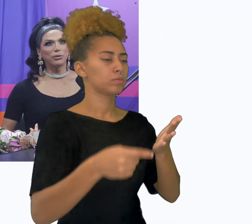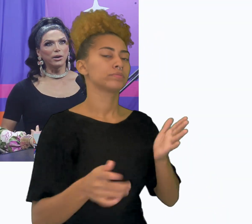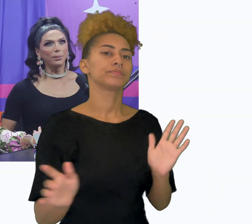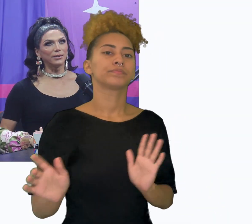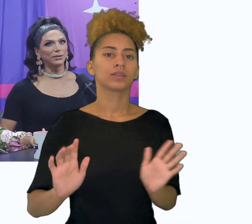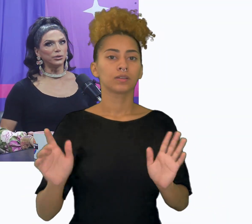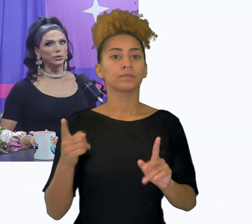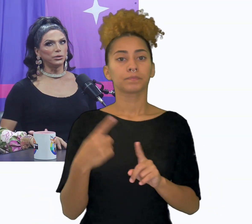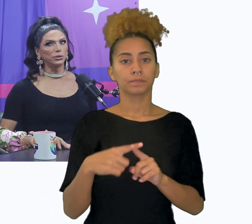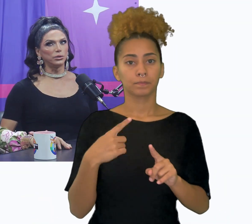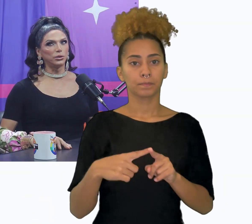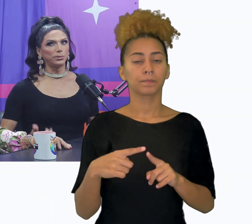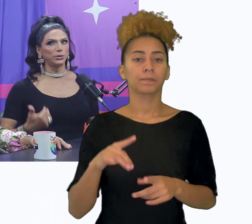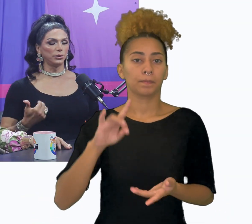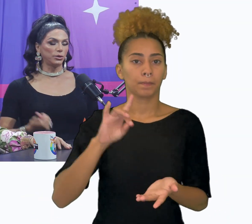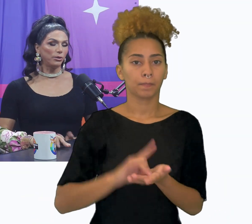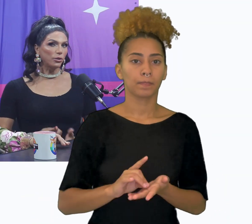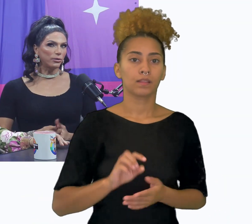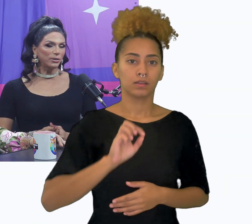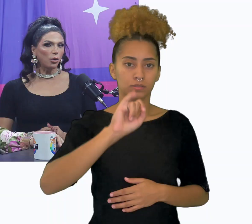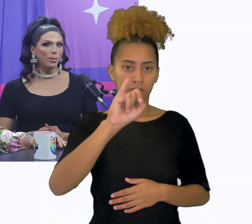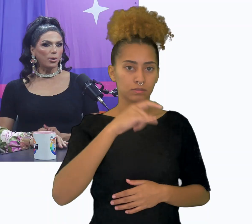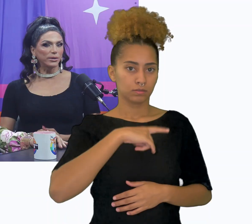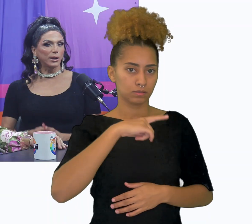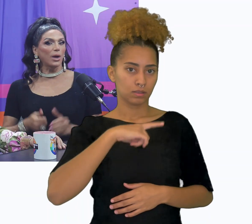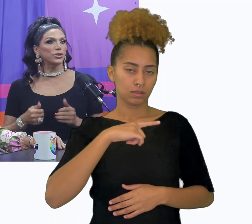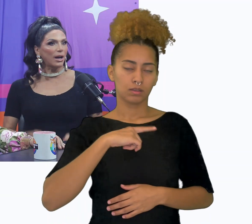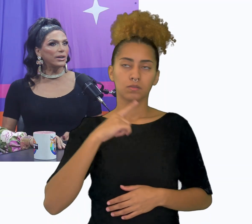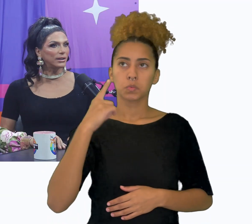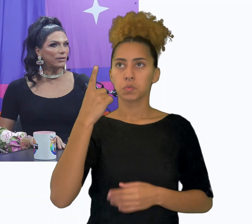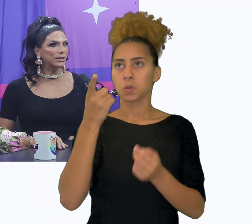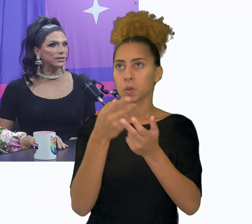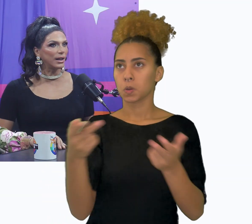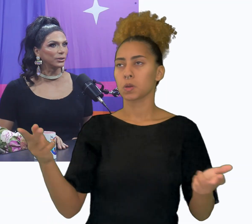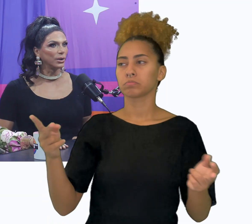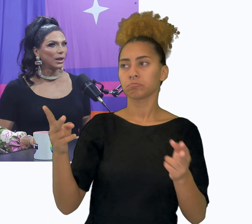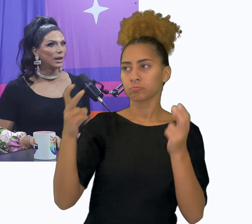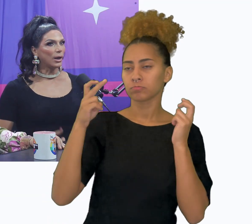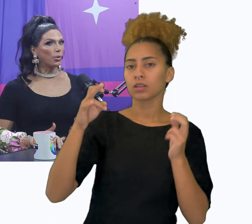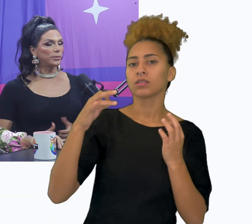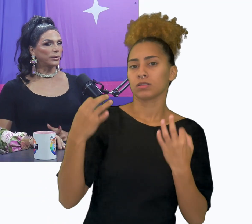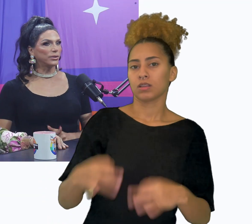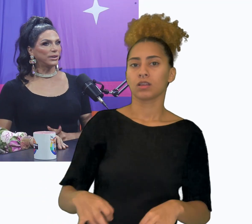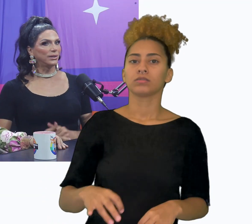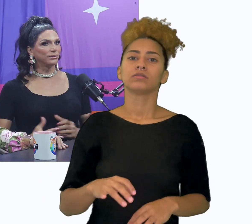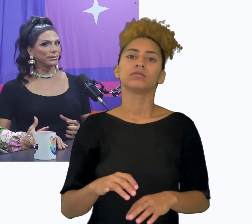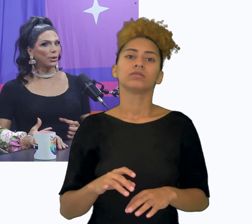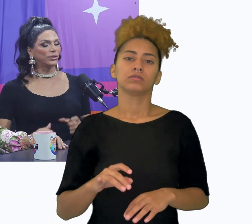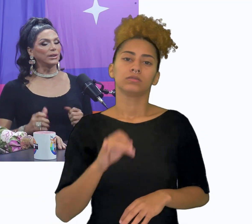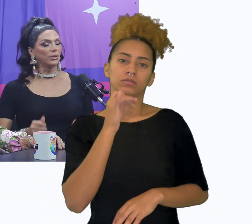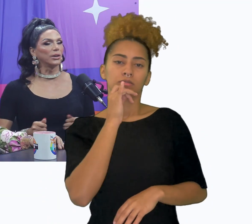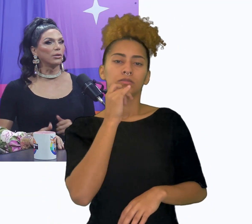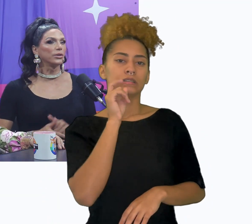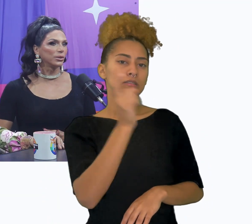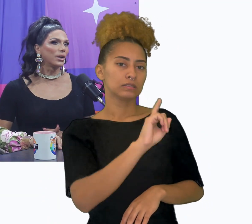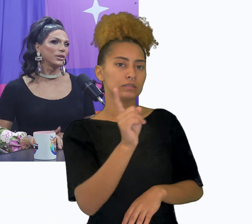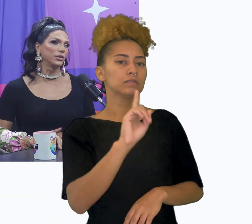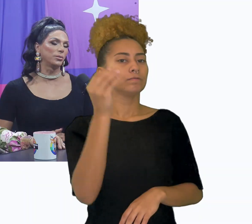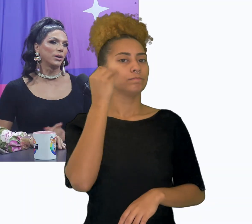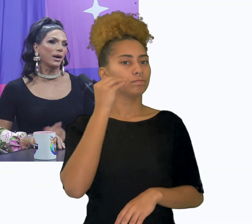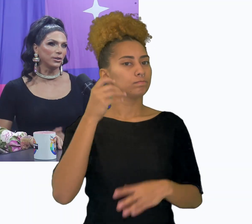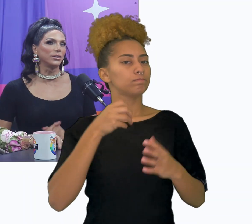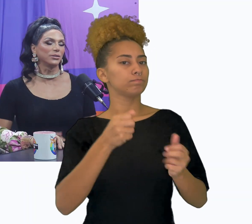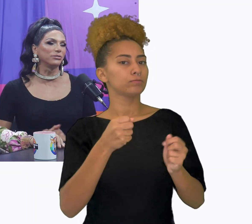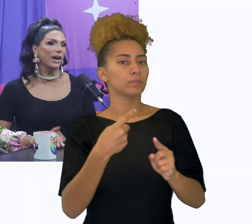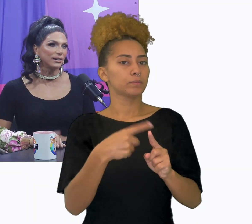uma coisa que eu falo, mas assim, se tivesse alguma coisa que eu achava que dava certo, e algumas pessoas... Eu disse, não, isso aqui eu vou segurar,